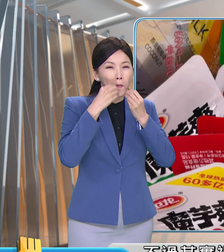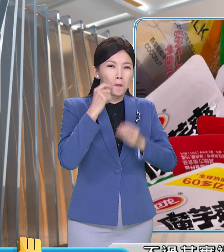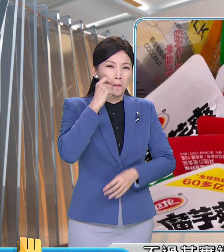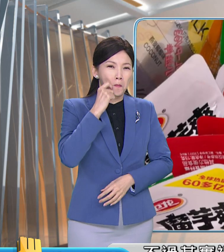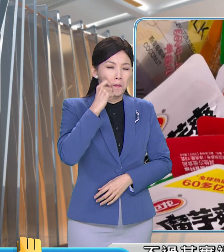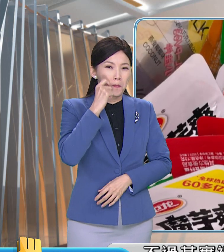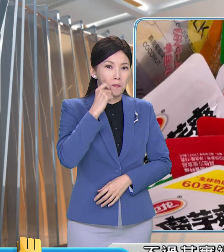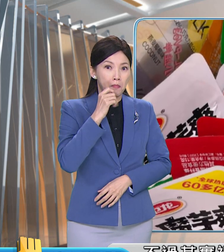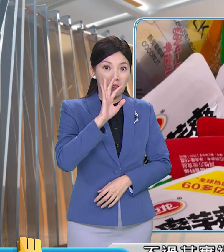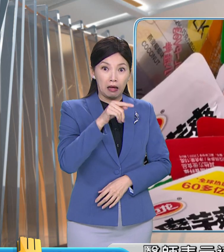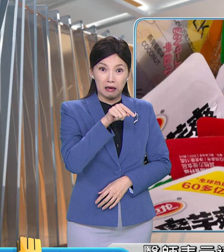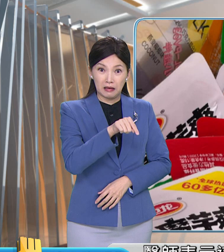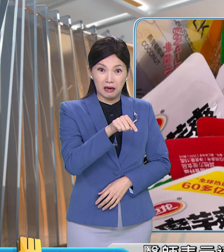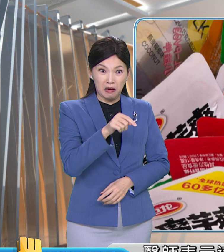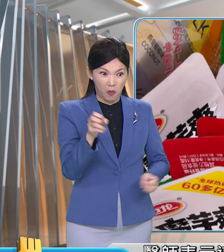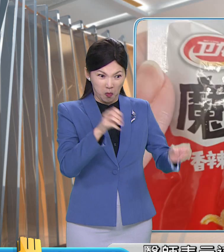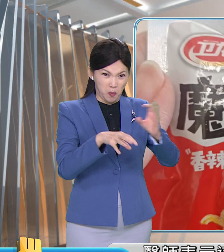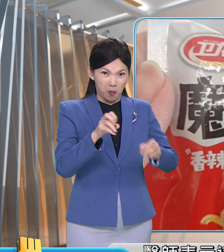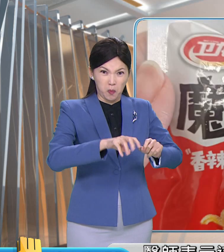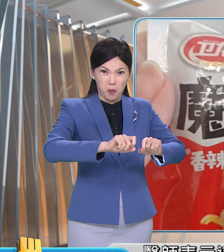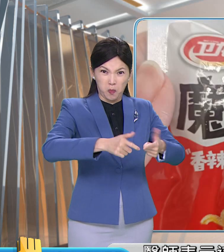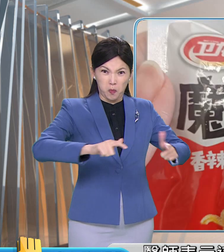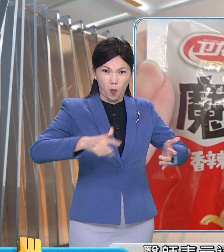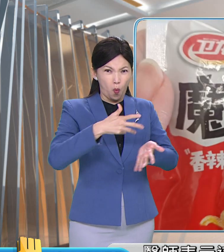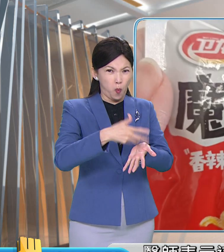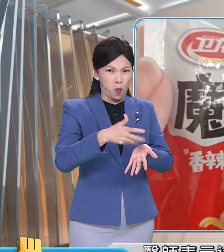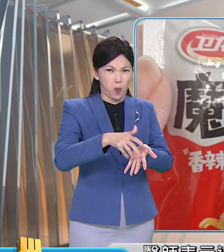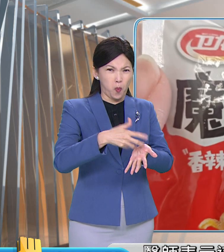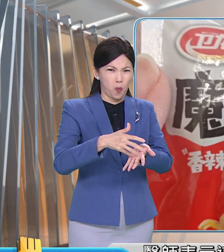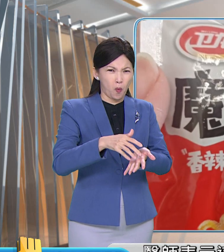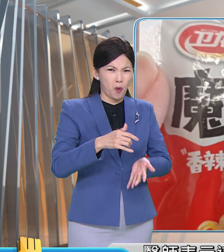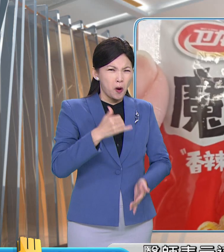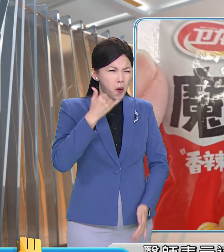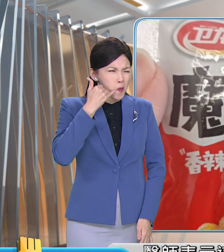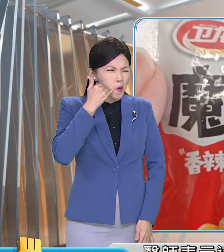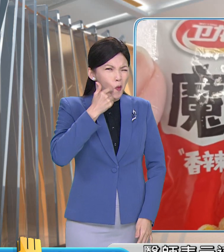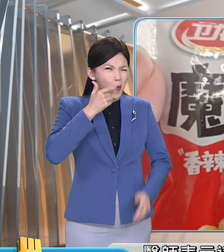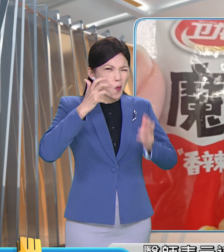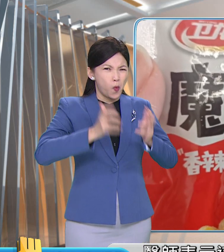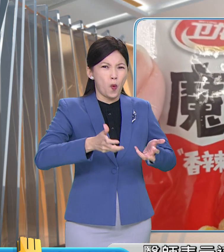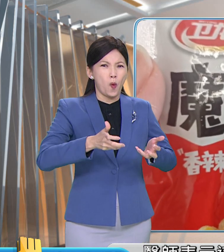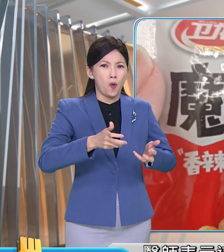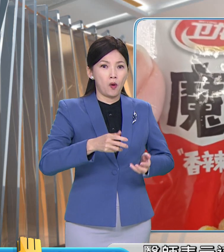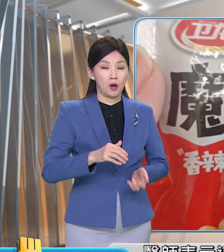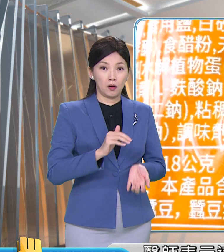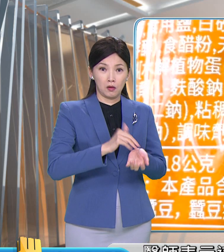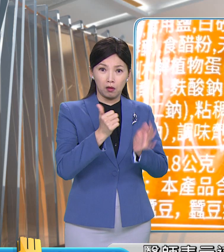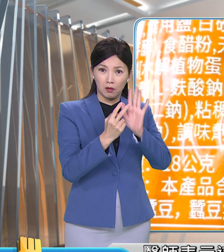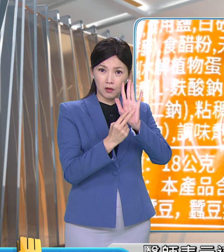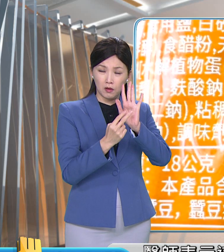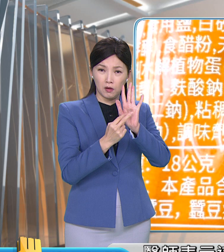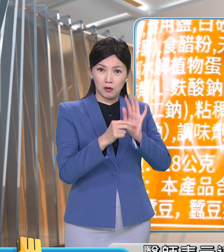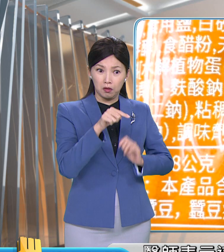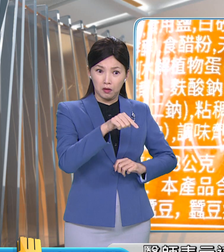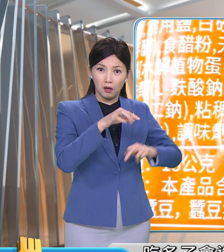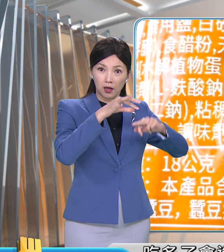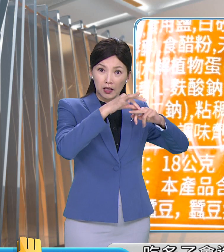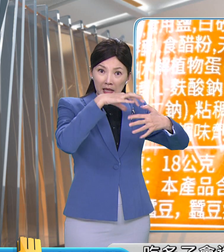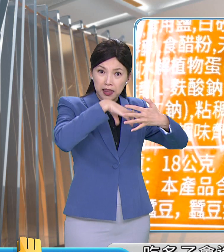物。医师就表示，这样高钠高脂的零食吃多